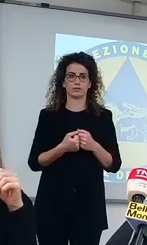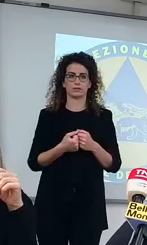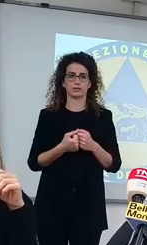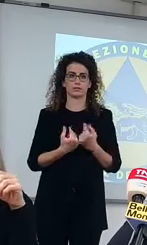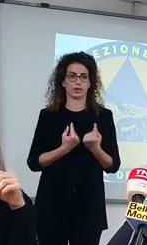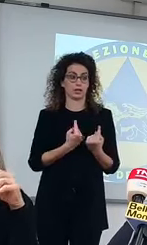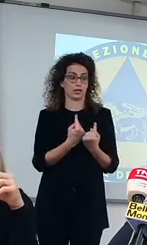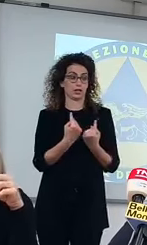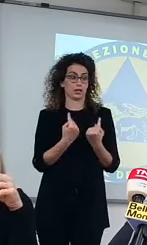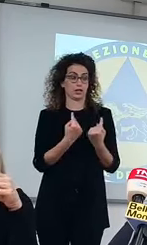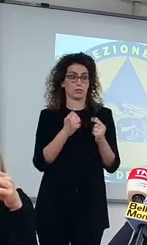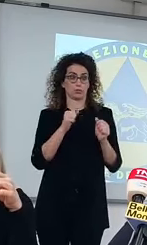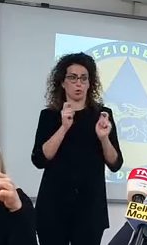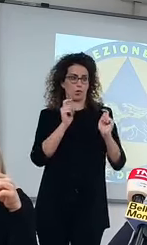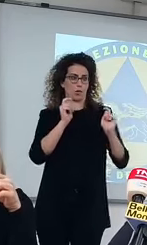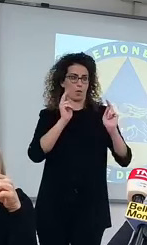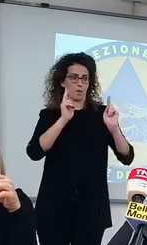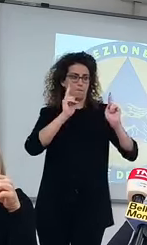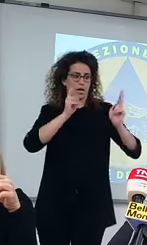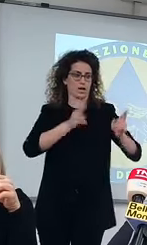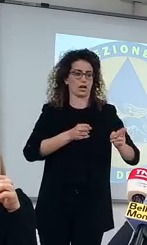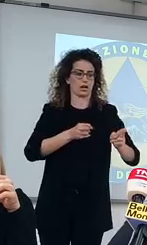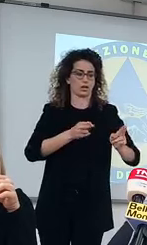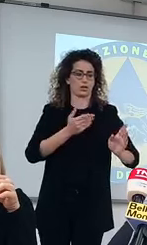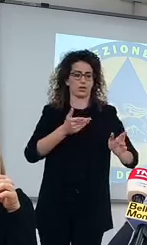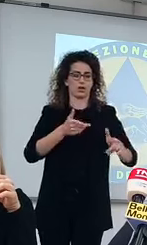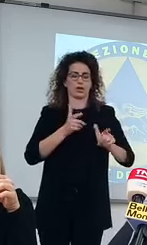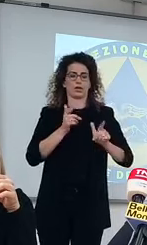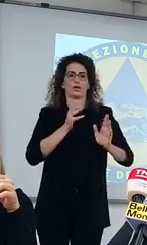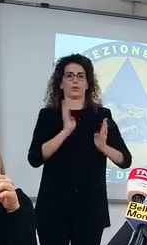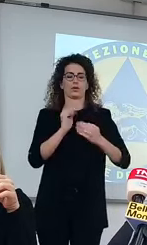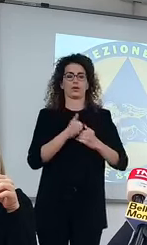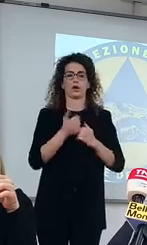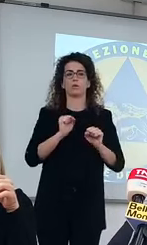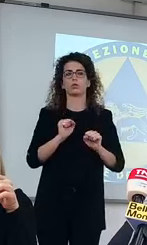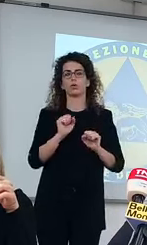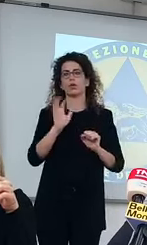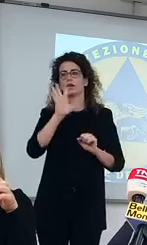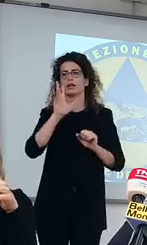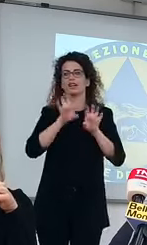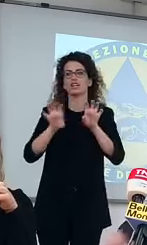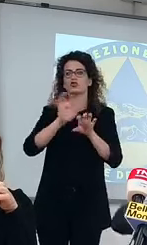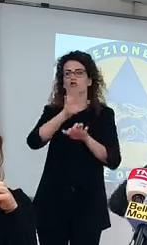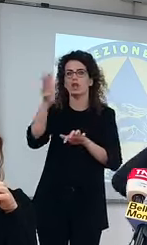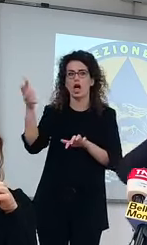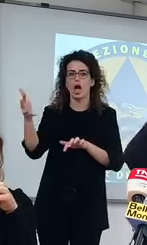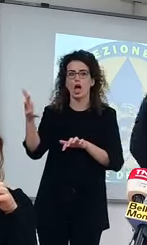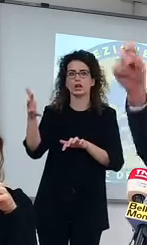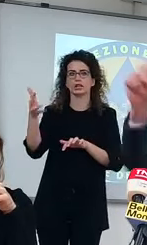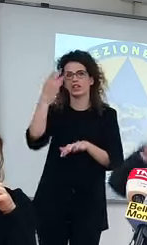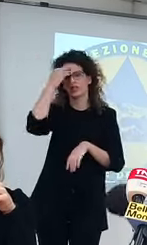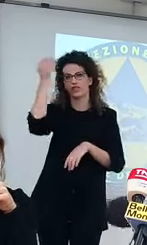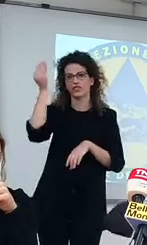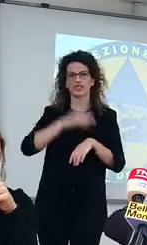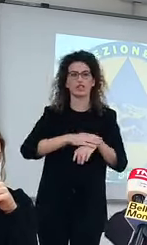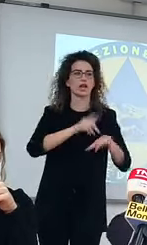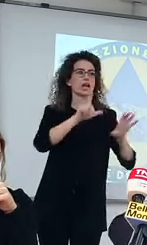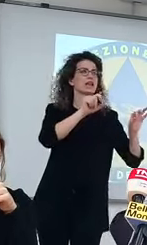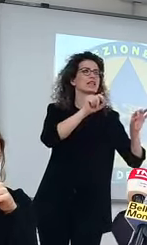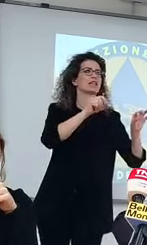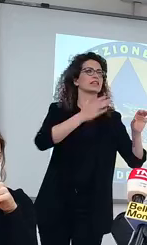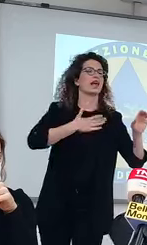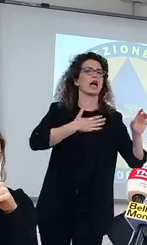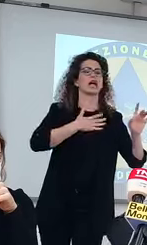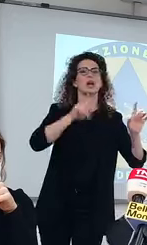da un guaio che poteva essere molto più grande, perché se noi avessimo fatto magari come qualche altra regione, saltando dai 70, poi aprivamo